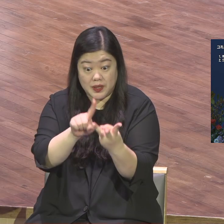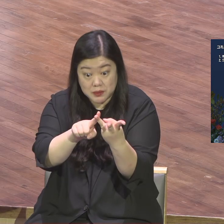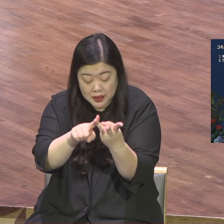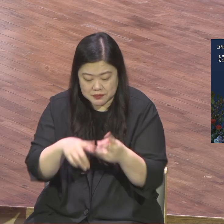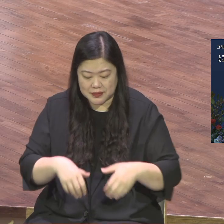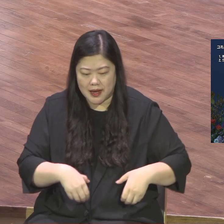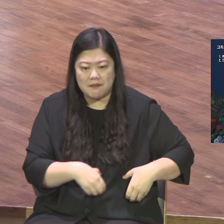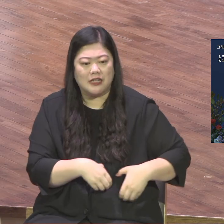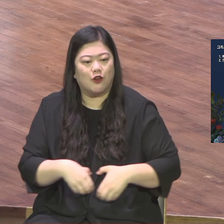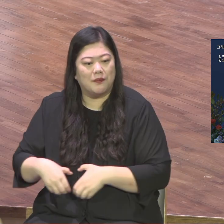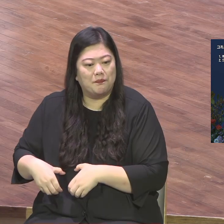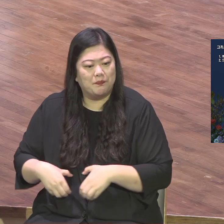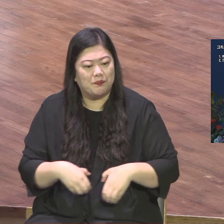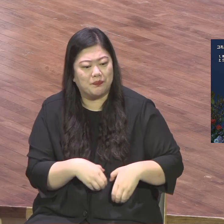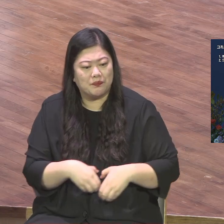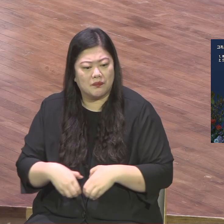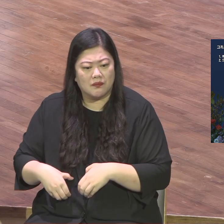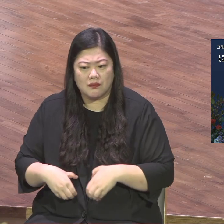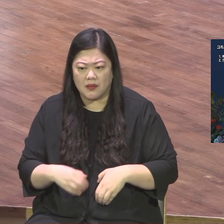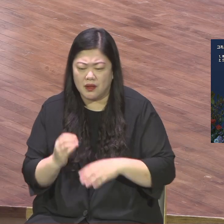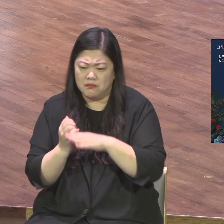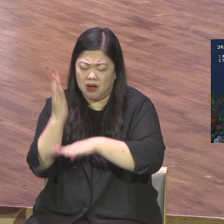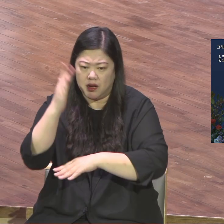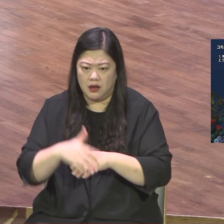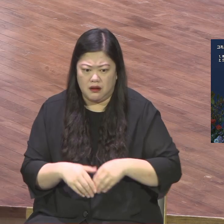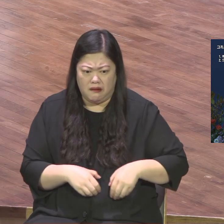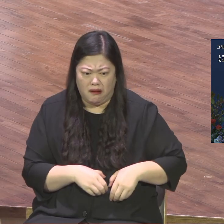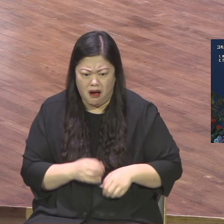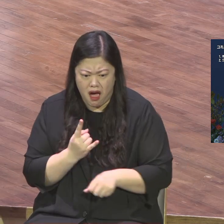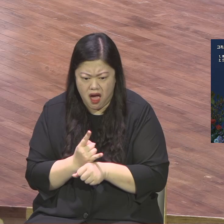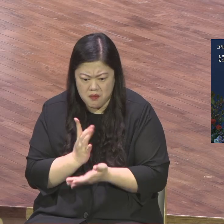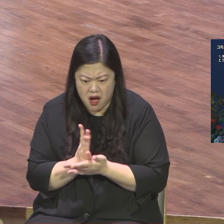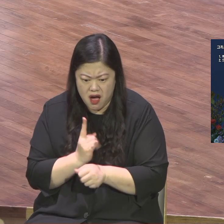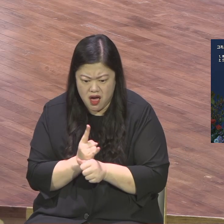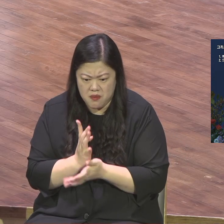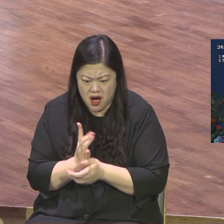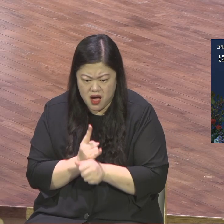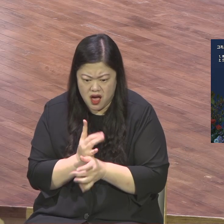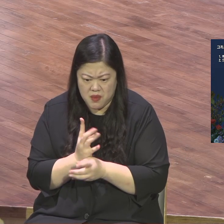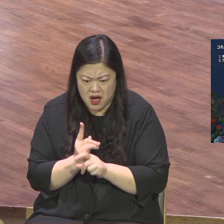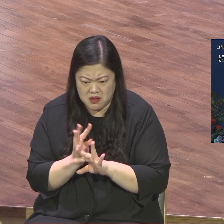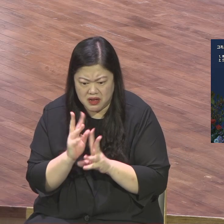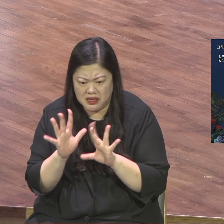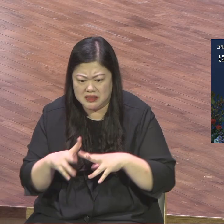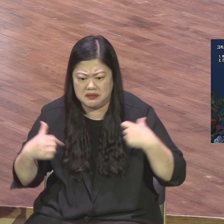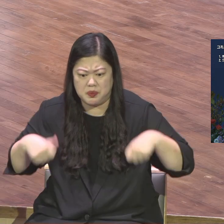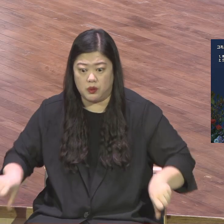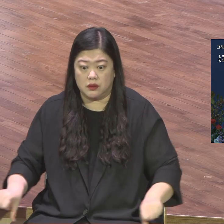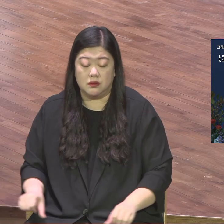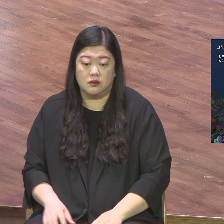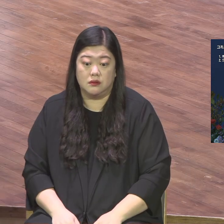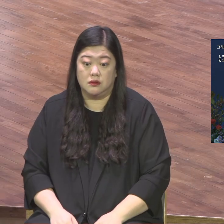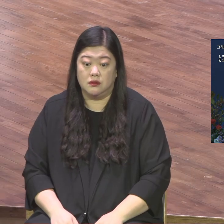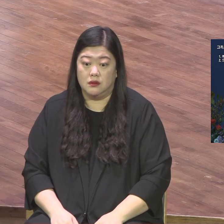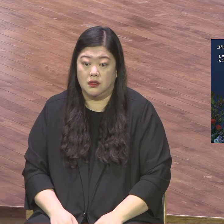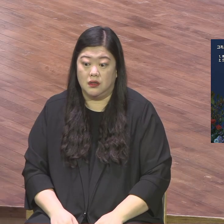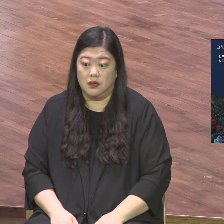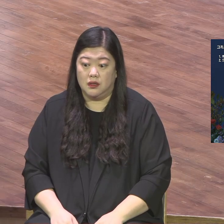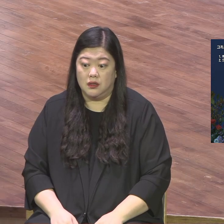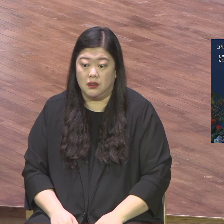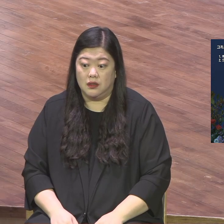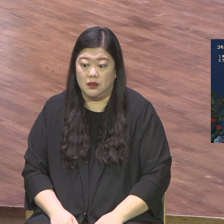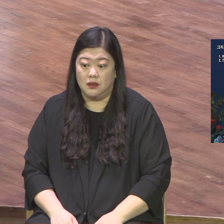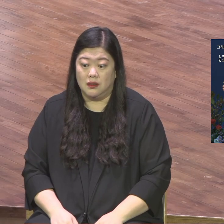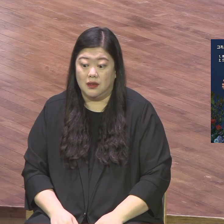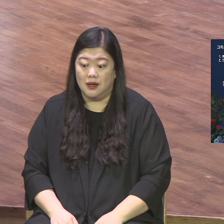과하면 어떻게 돼요? 아예 시작도 못해요. 시작도 못합니다. 영적으로 마찬가지예요. 아브라함에게 갈대아